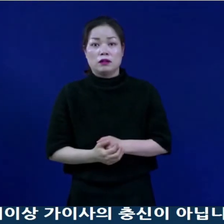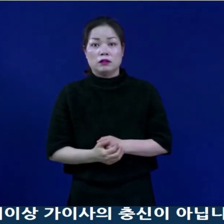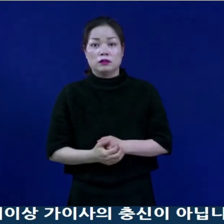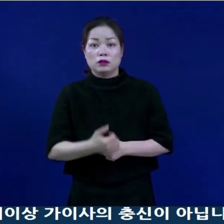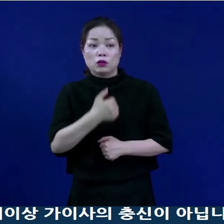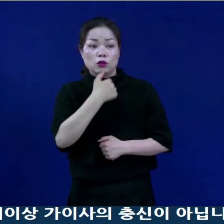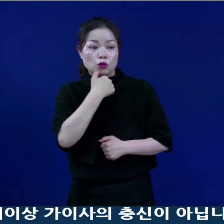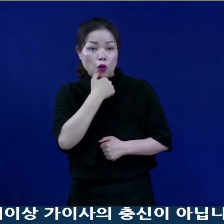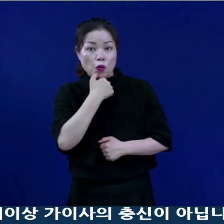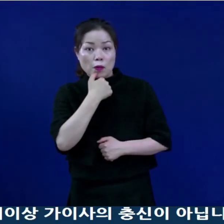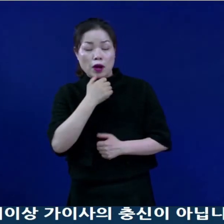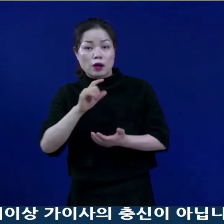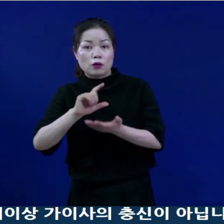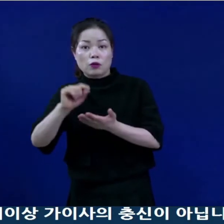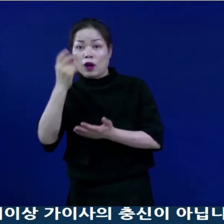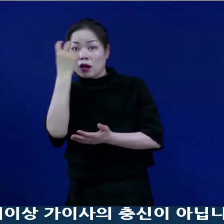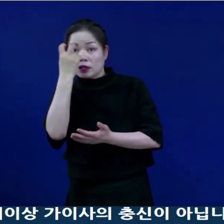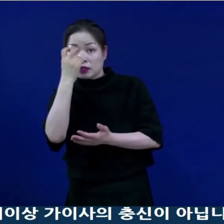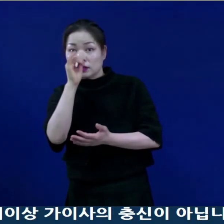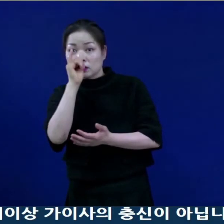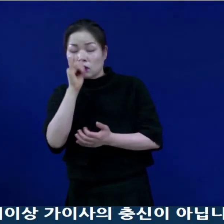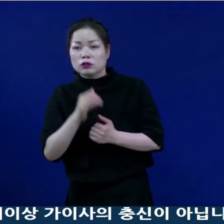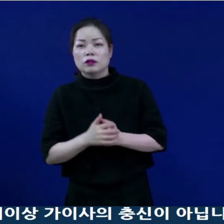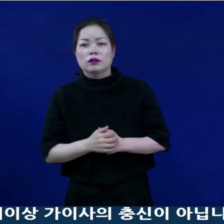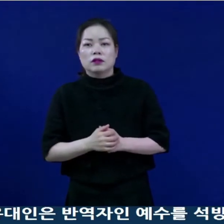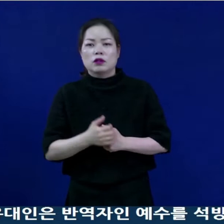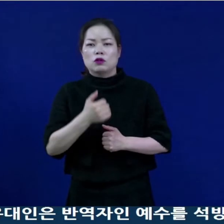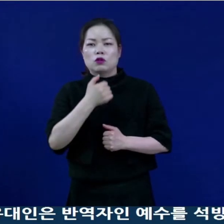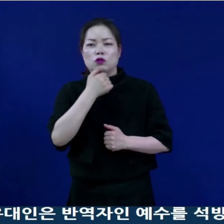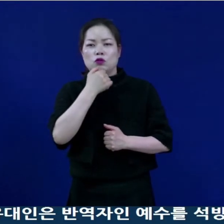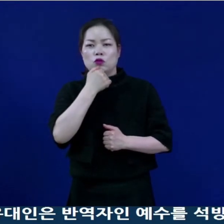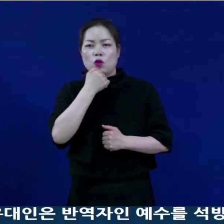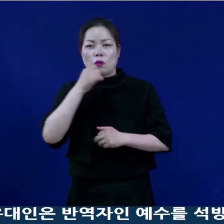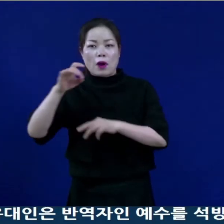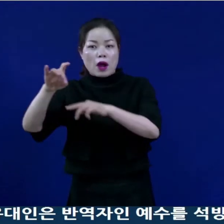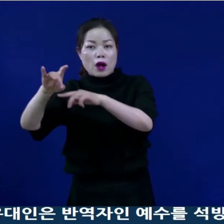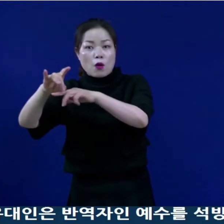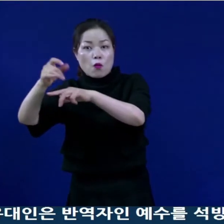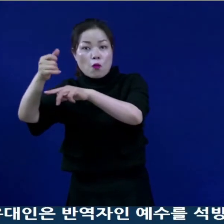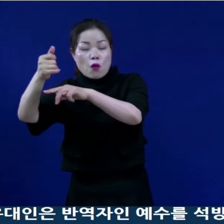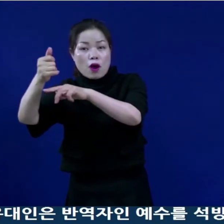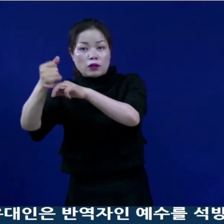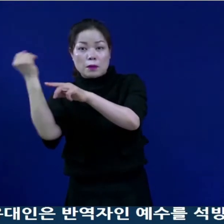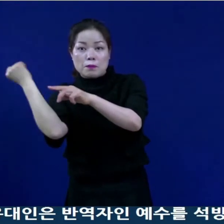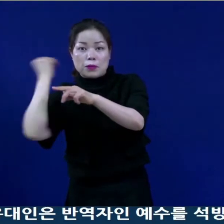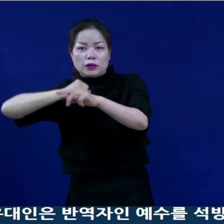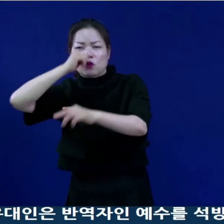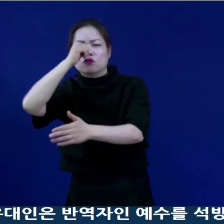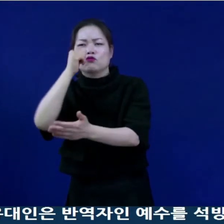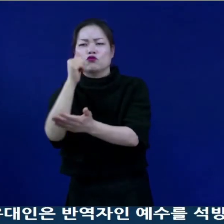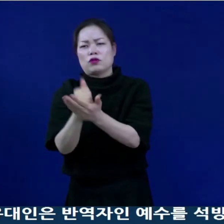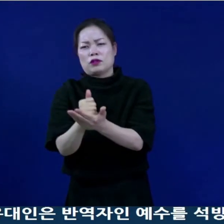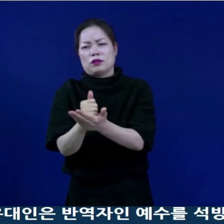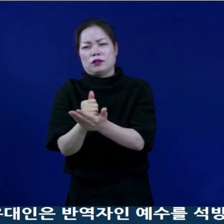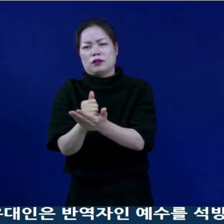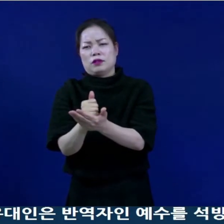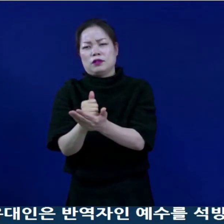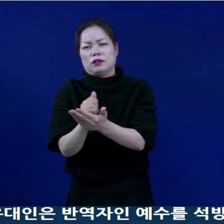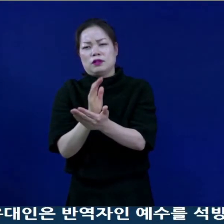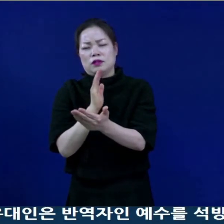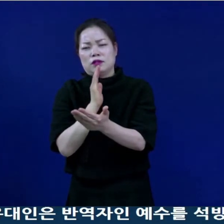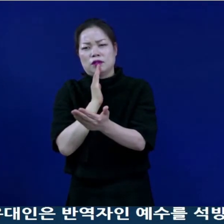로마 지방 관리계에 있어서 로마 황제에게 반역하는 그런 죄는